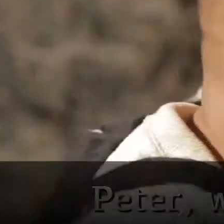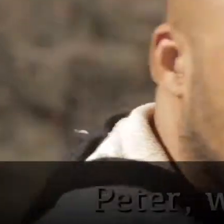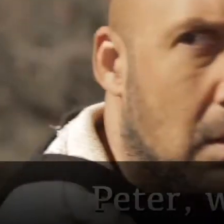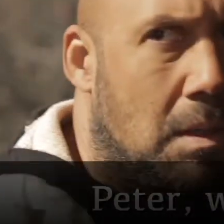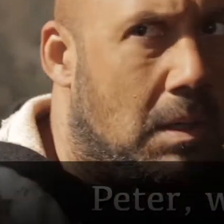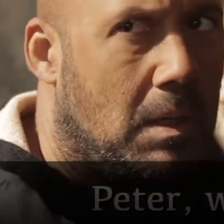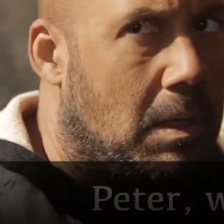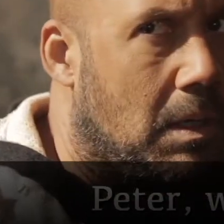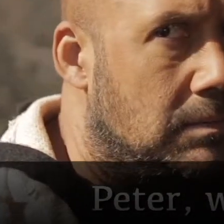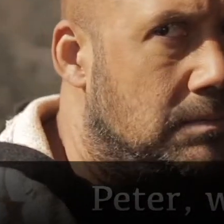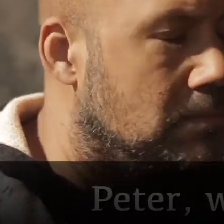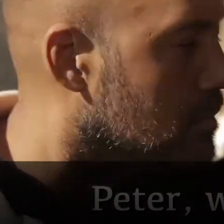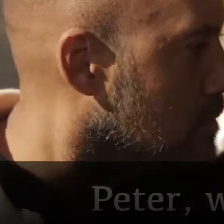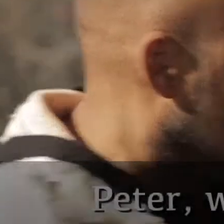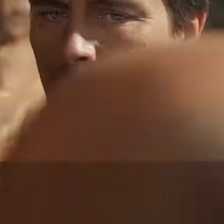Kepa Kitar!